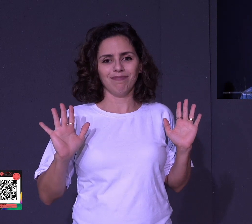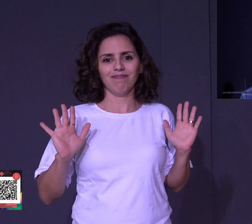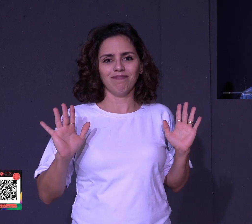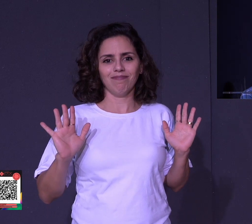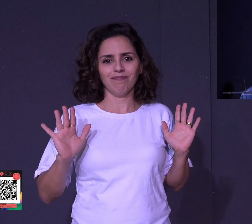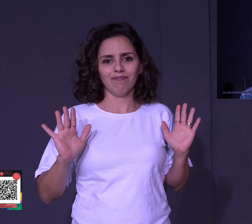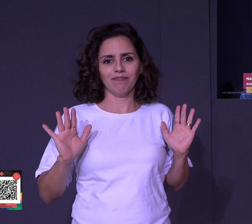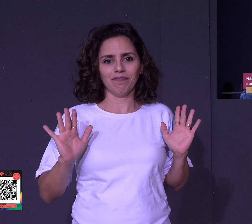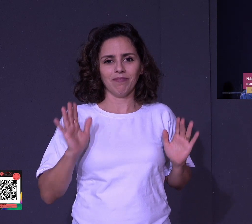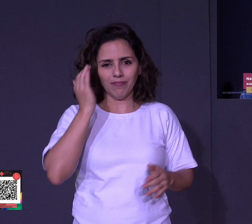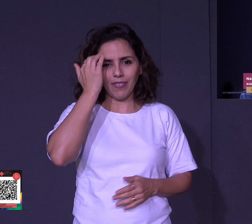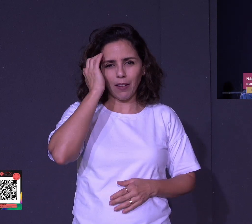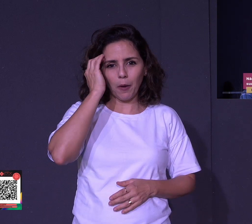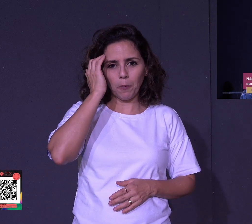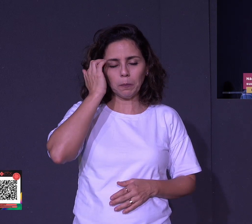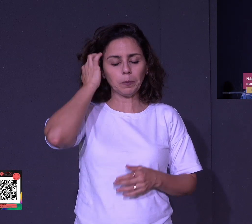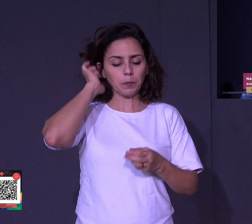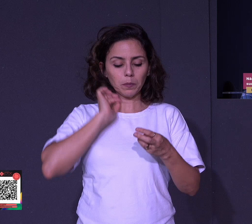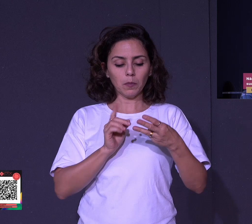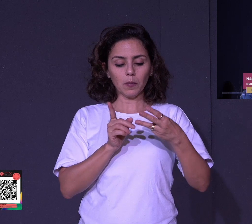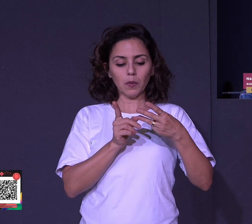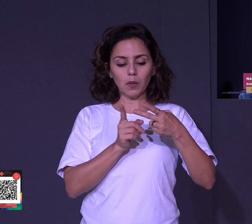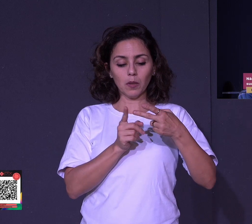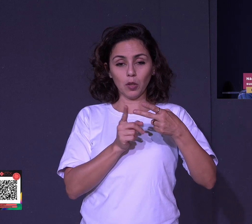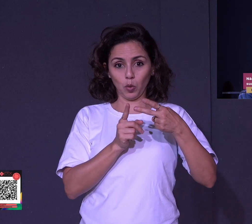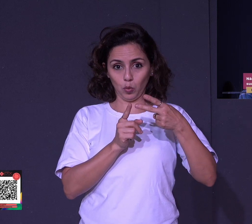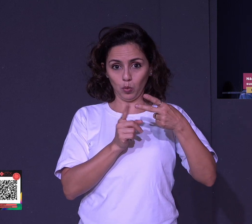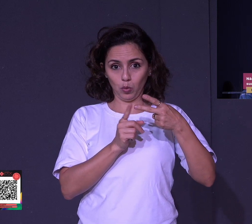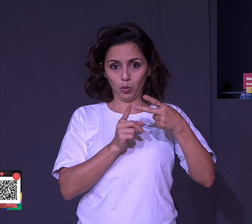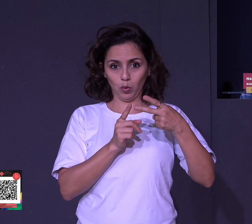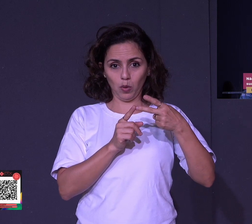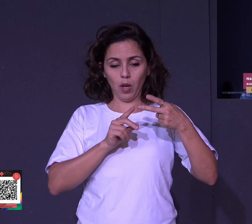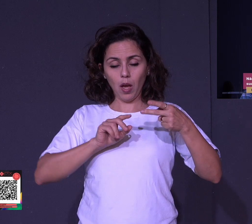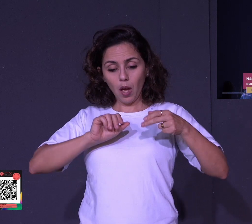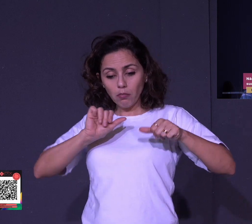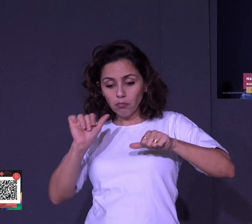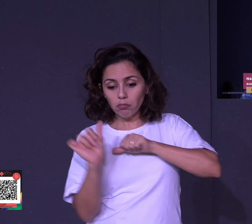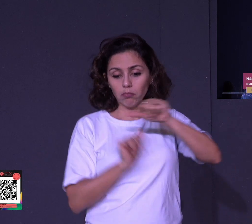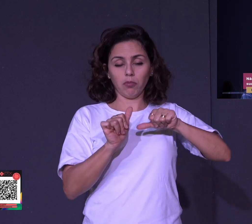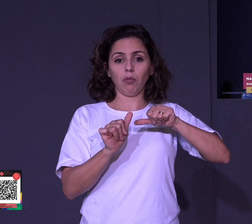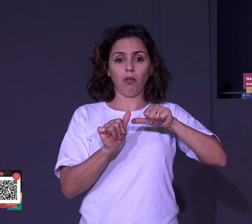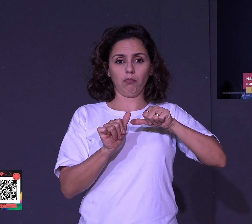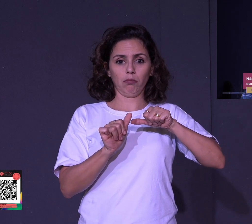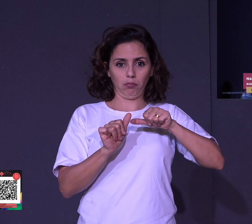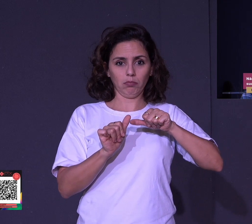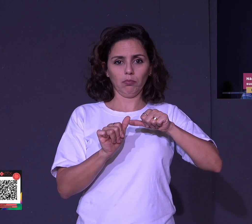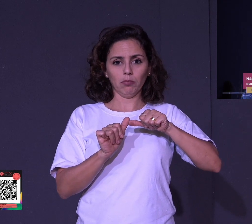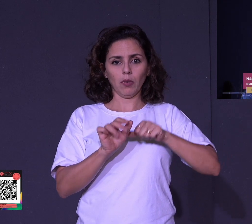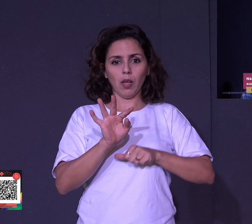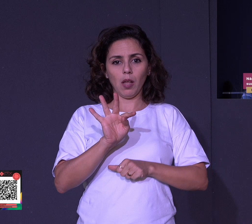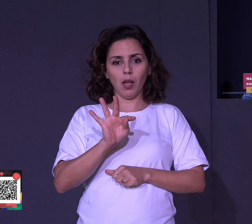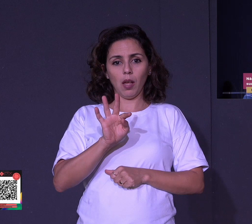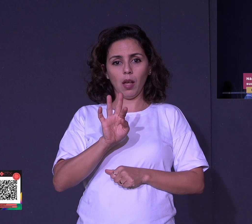Transformai-vos pela renovação da vossa mente. O termo traduzido aqui por transformar é o mesmo que foi empregado lá em